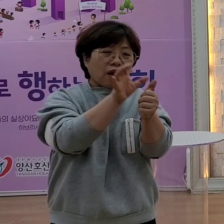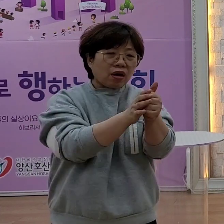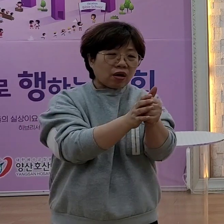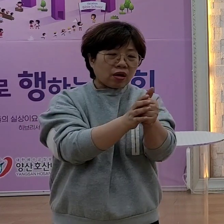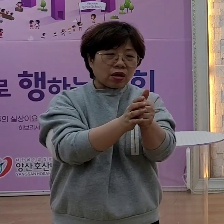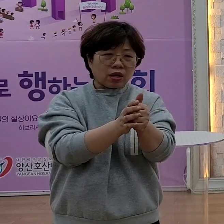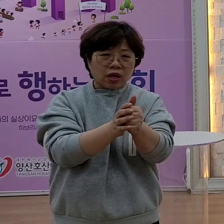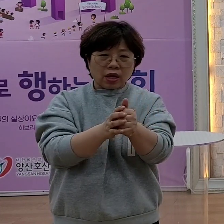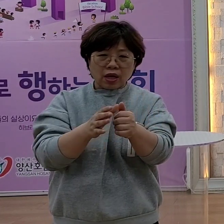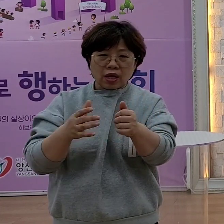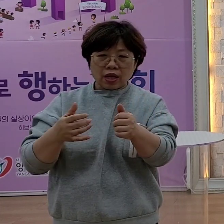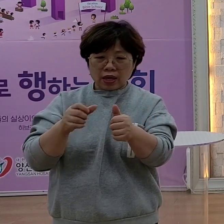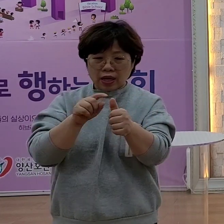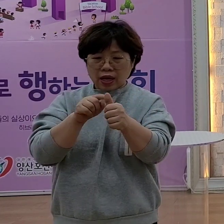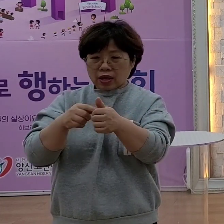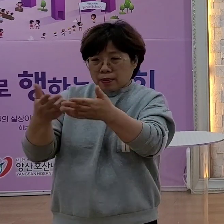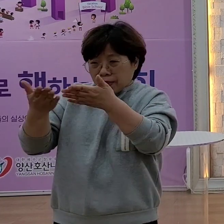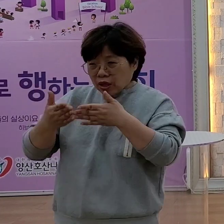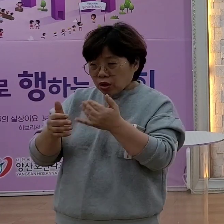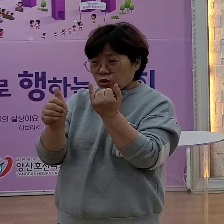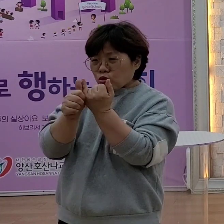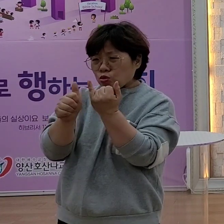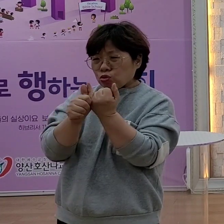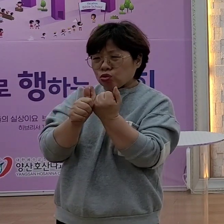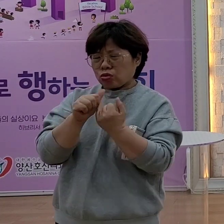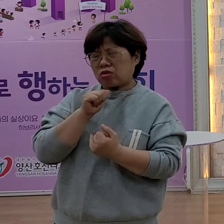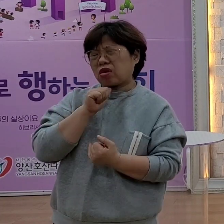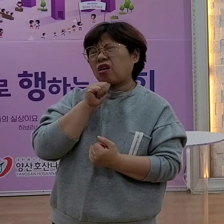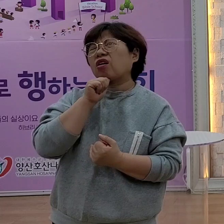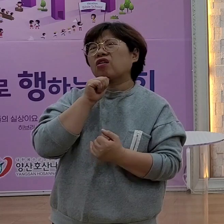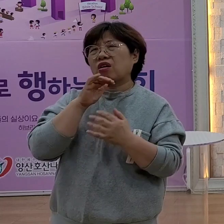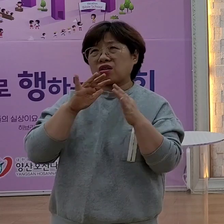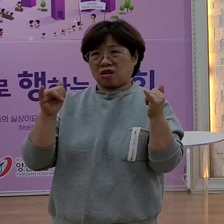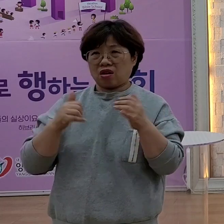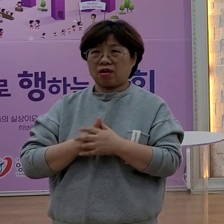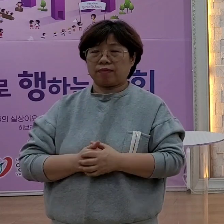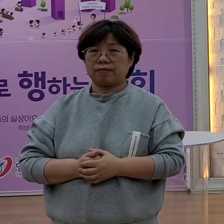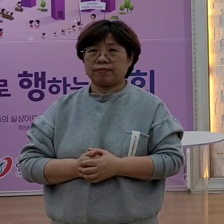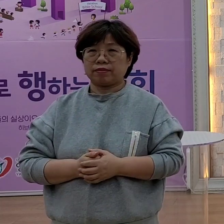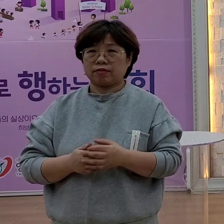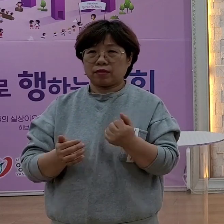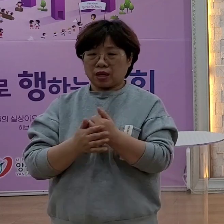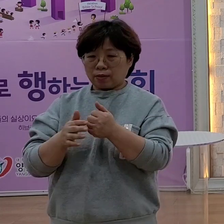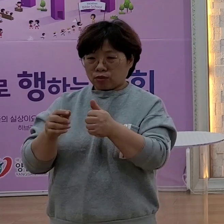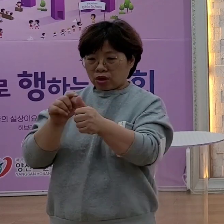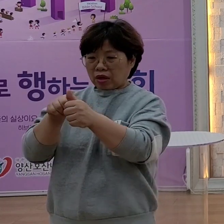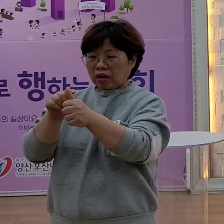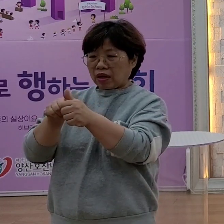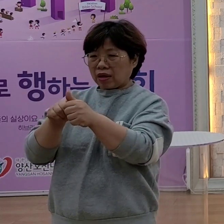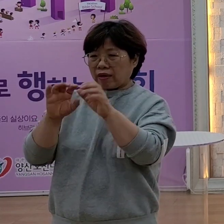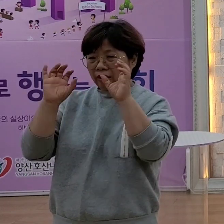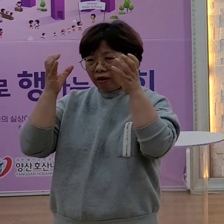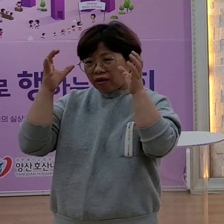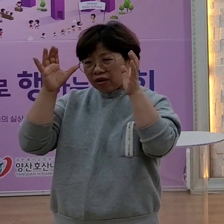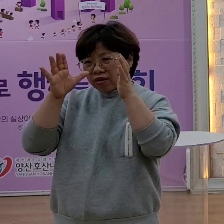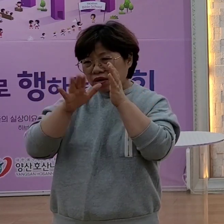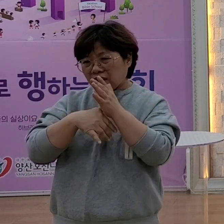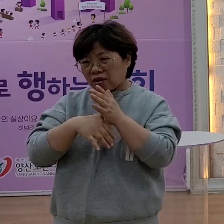잡스를 입양을 했습니다. 그러니까 이 그 스티브 잡스 아이의 그 어린 그